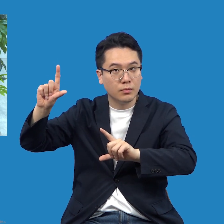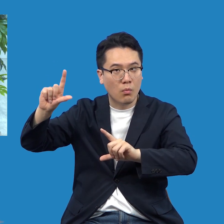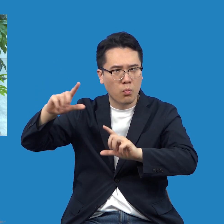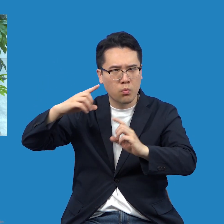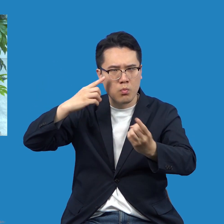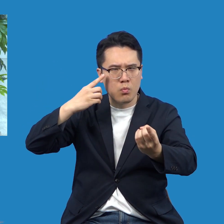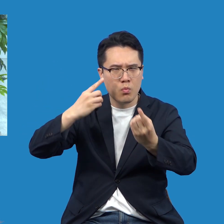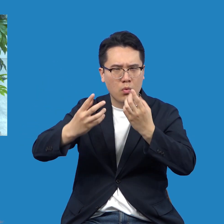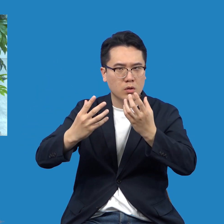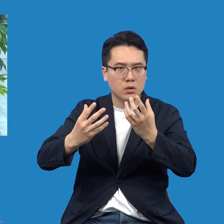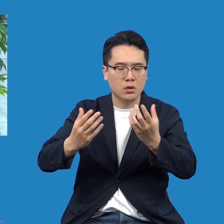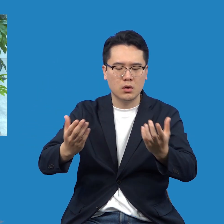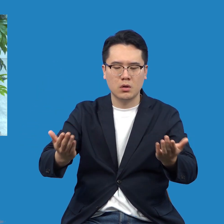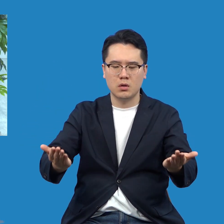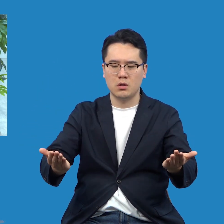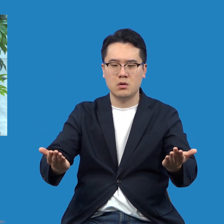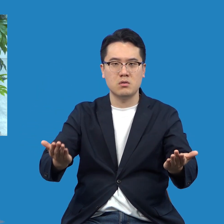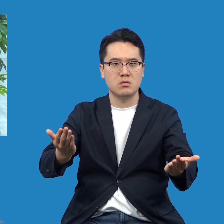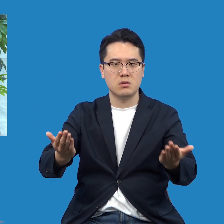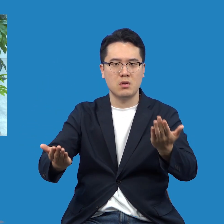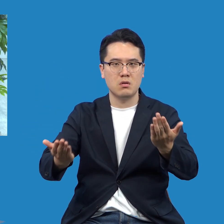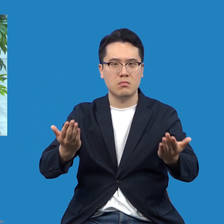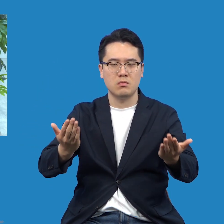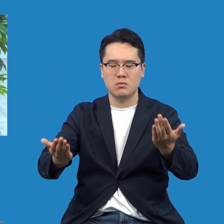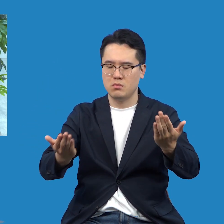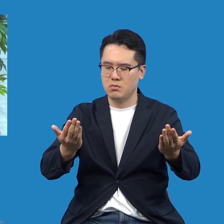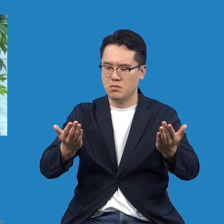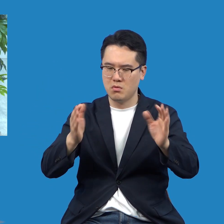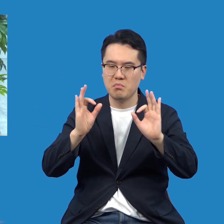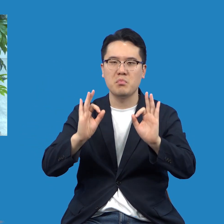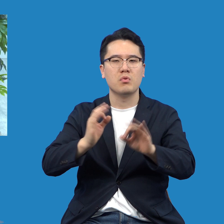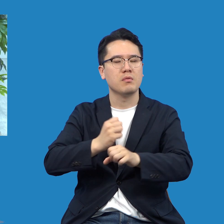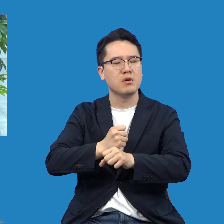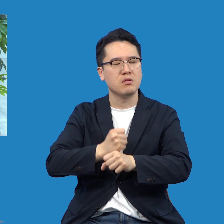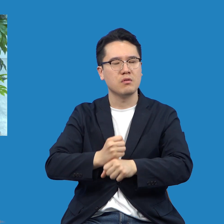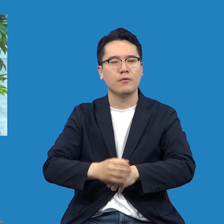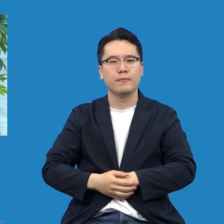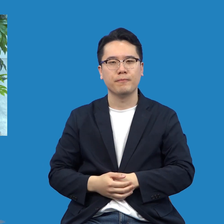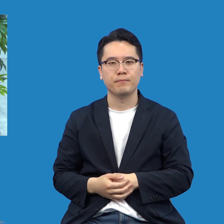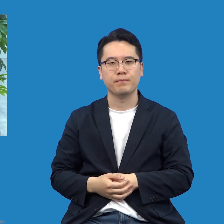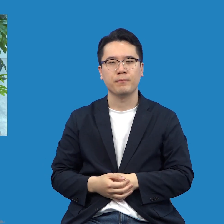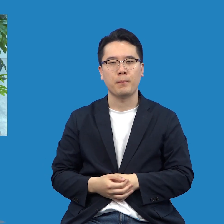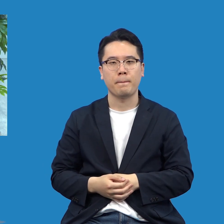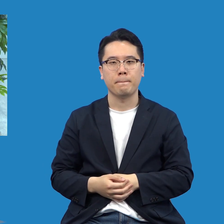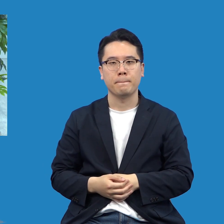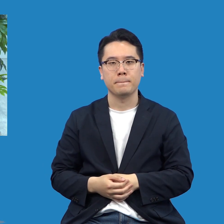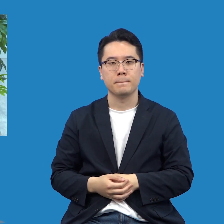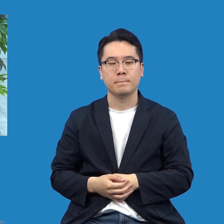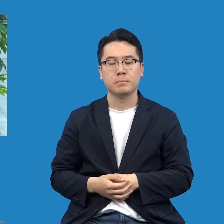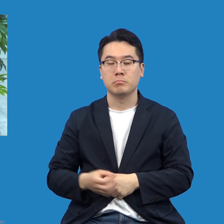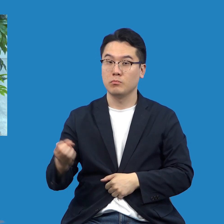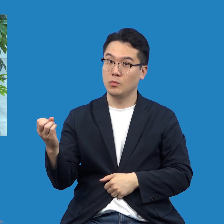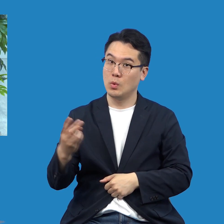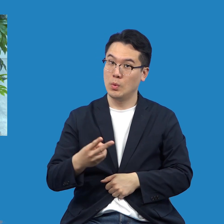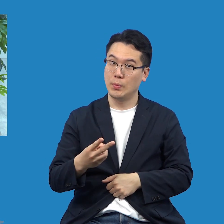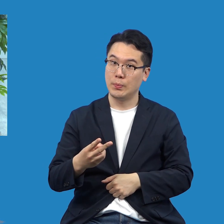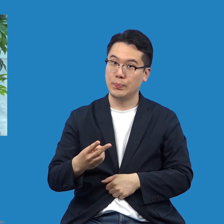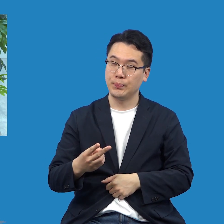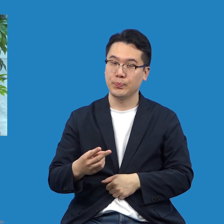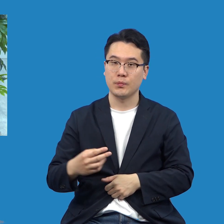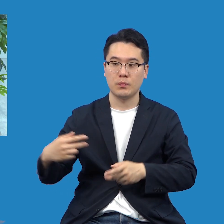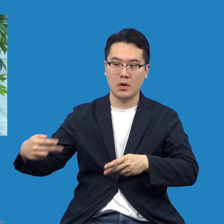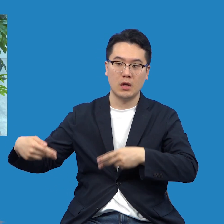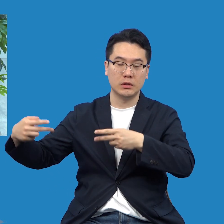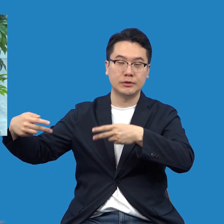극명하게 대비를 시키고 있어요. 그리고 또요, 엘리야의 뒤를 이은